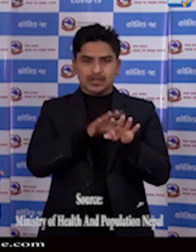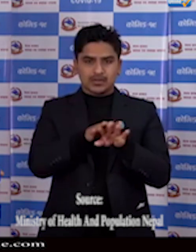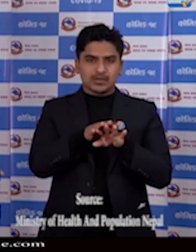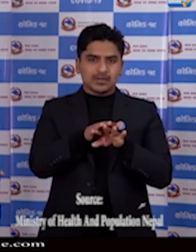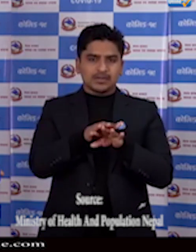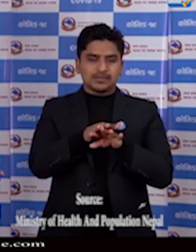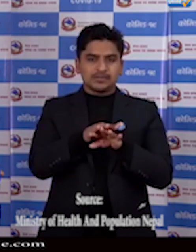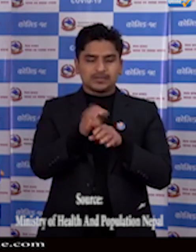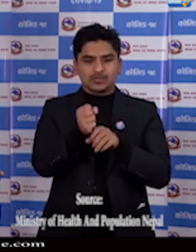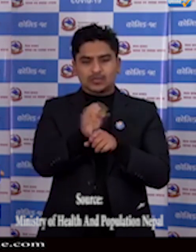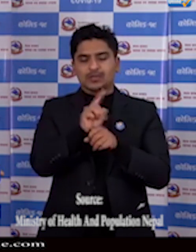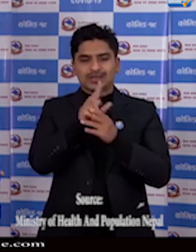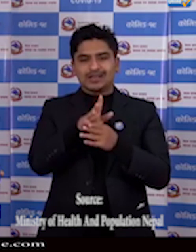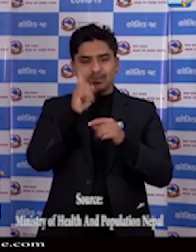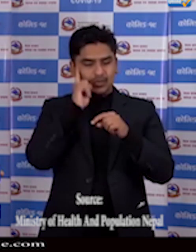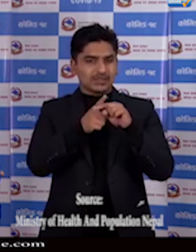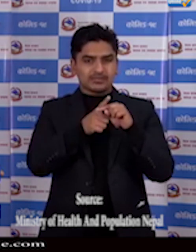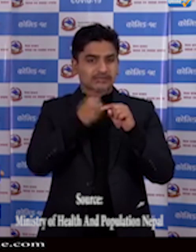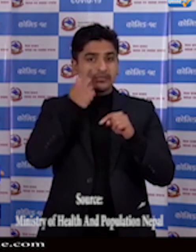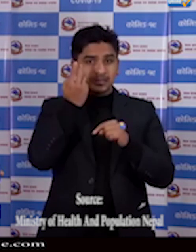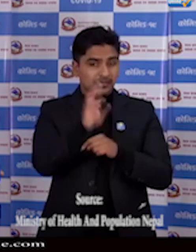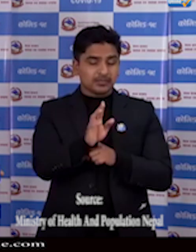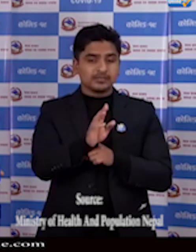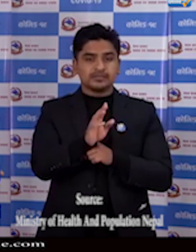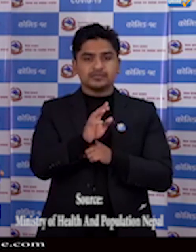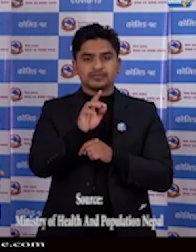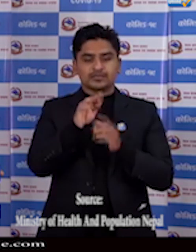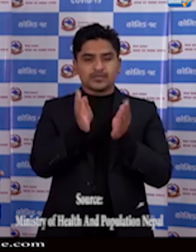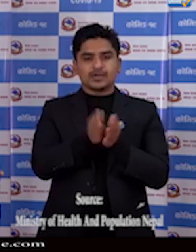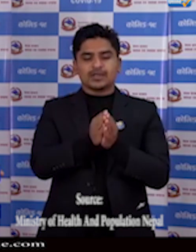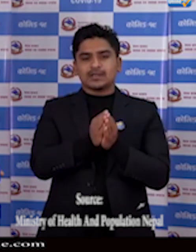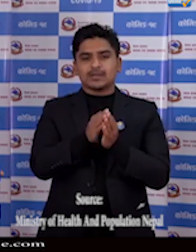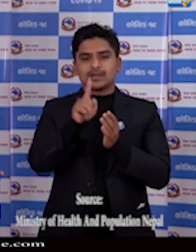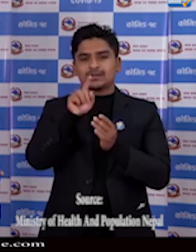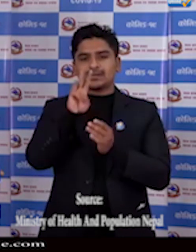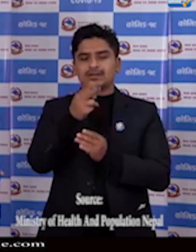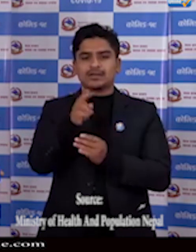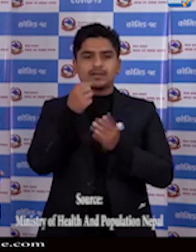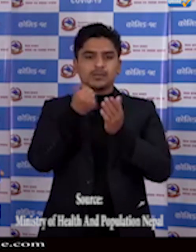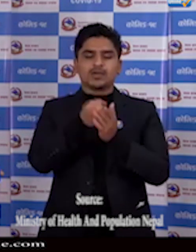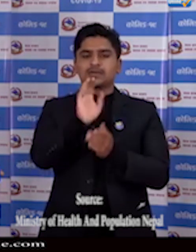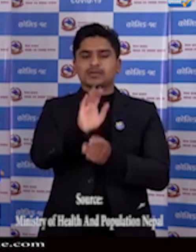जसमा COVID-19 पोजिटिभ PCR विधिबाट गर्दा सङ्ख्या 13 पुगेको छ।